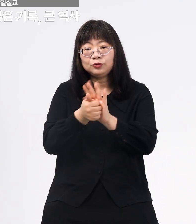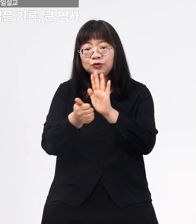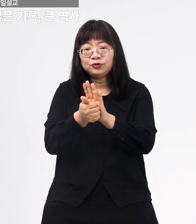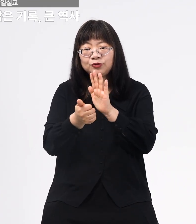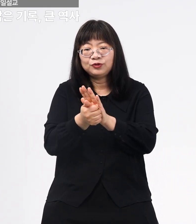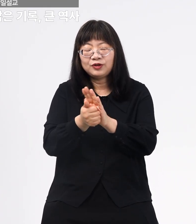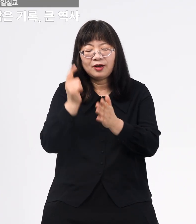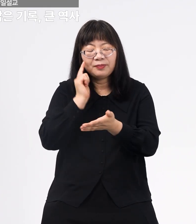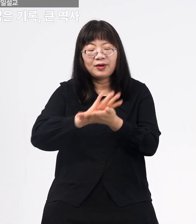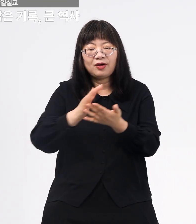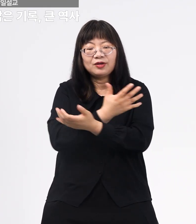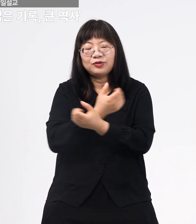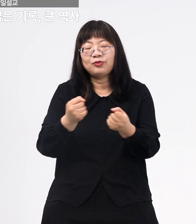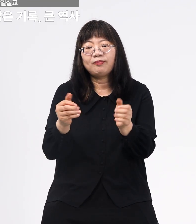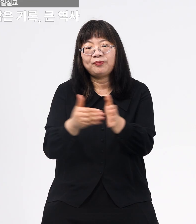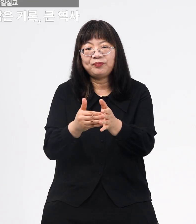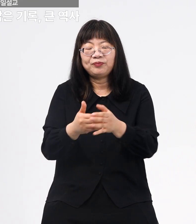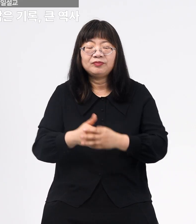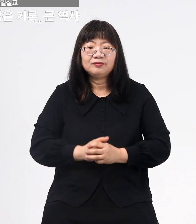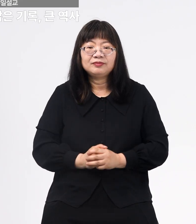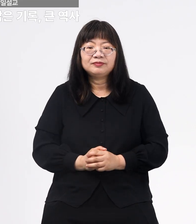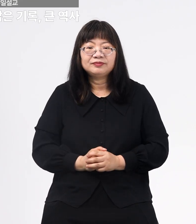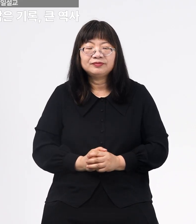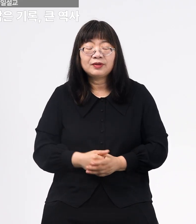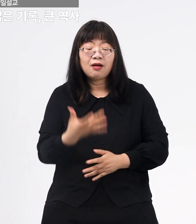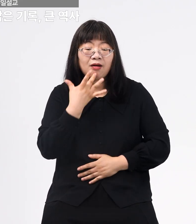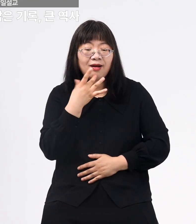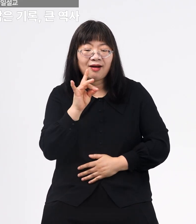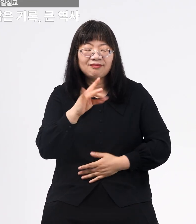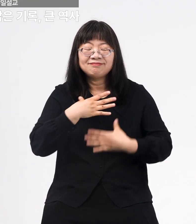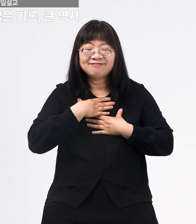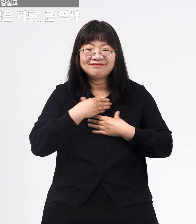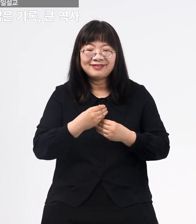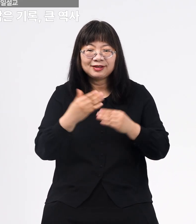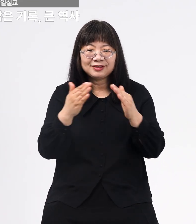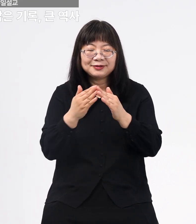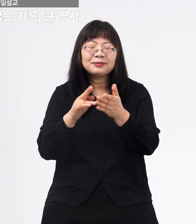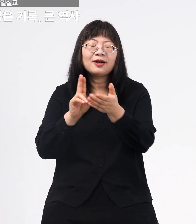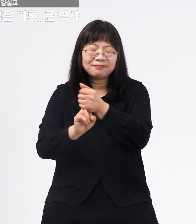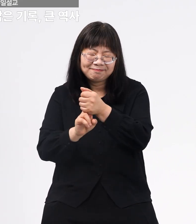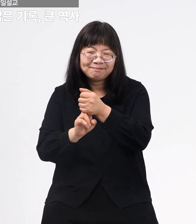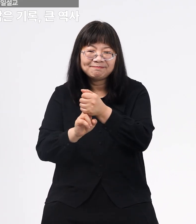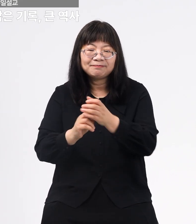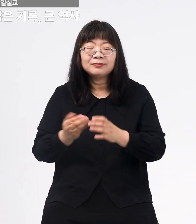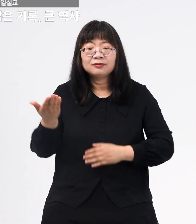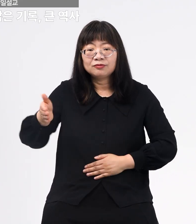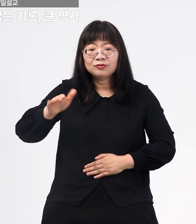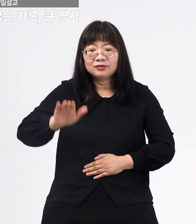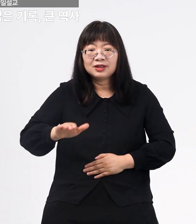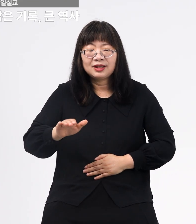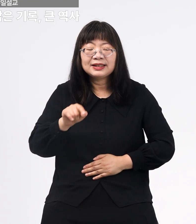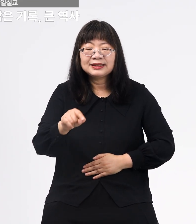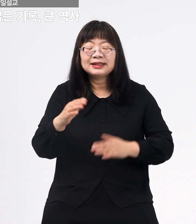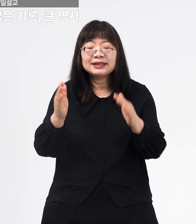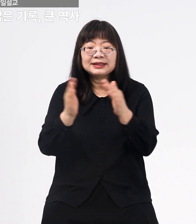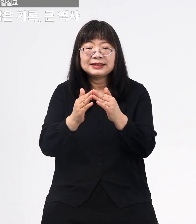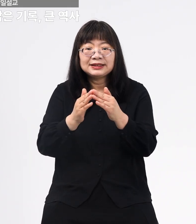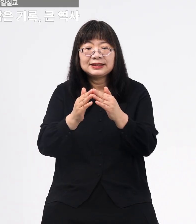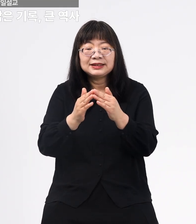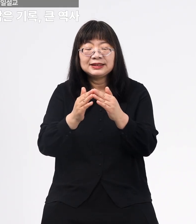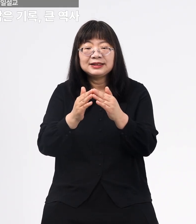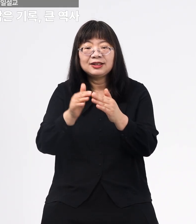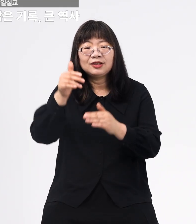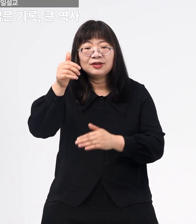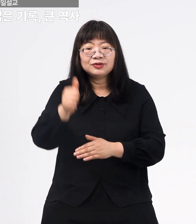도와주기로 평화조약을 맺은 집이에요. 그러니까 당연히 안심하고 이 집으로 숨어든 겁니다. 그런데 이 집의